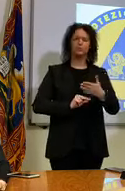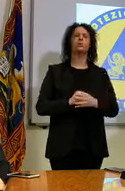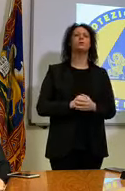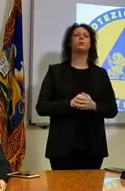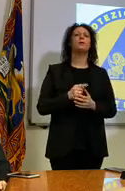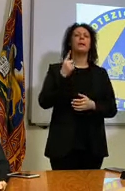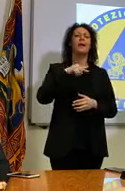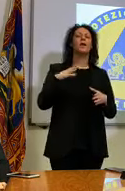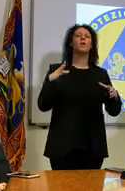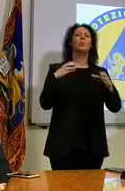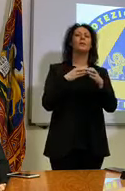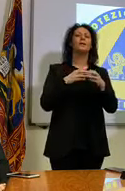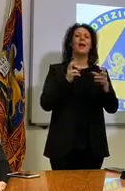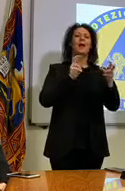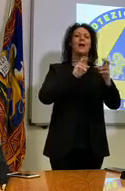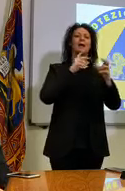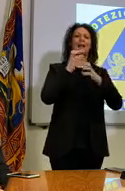crisi.